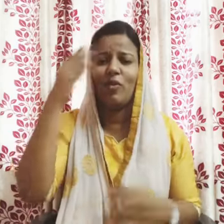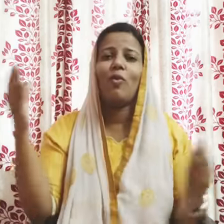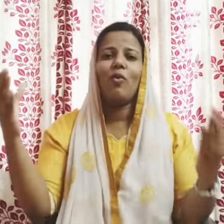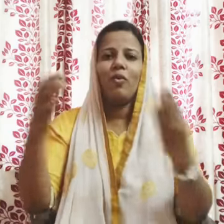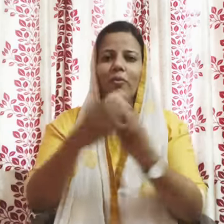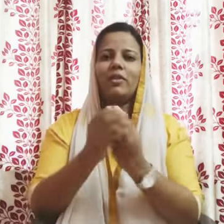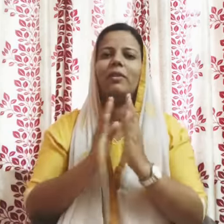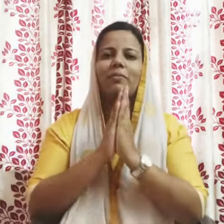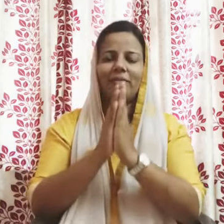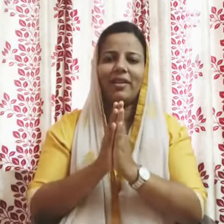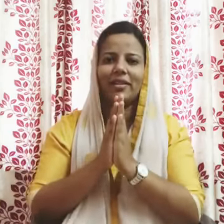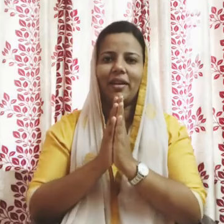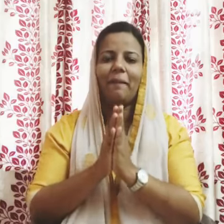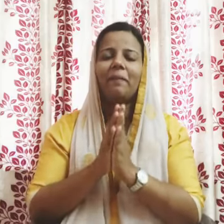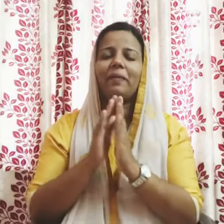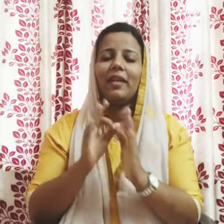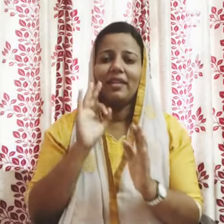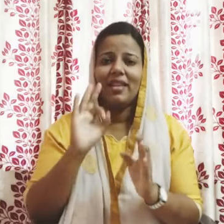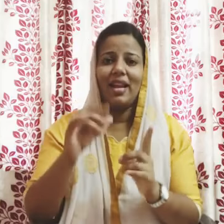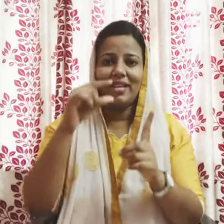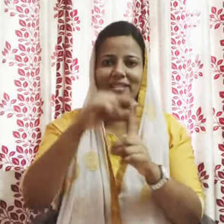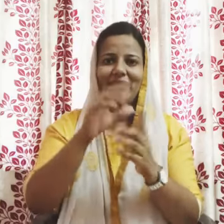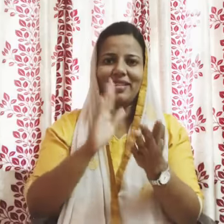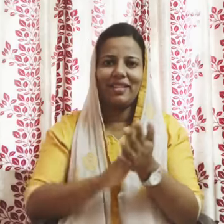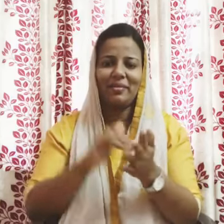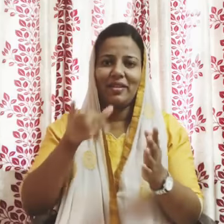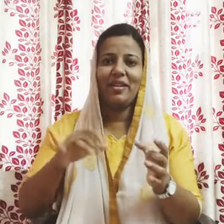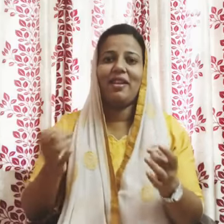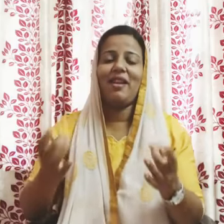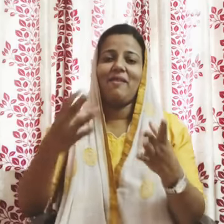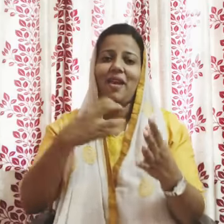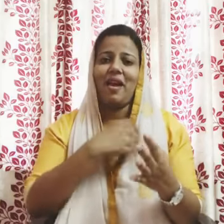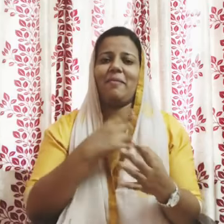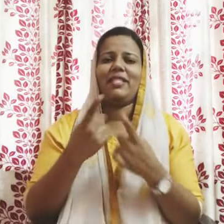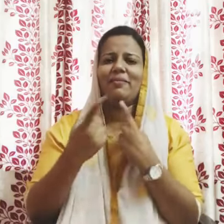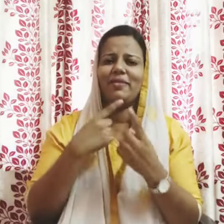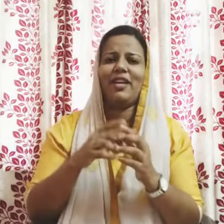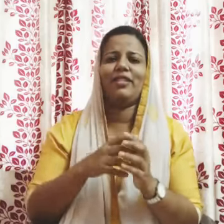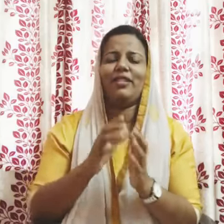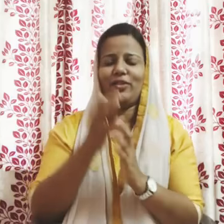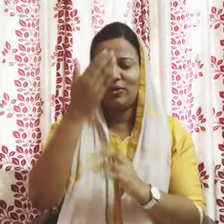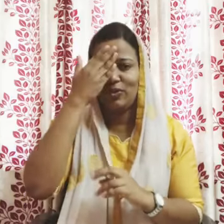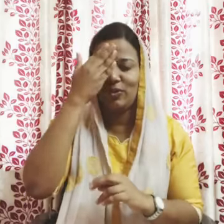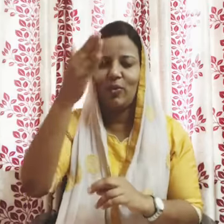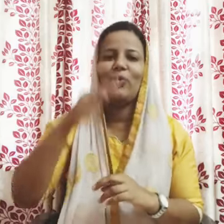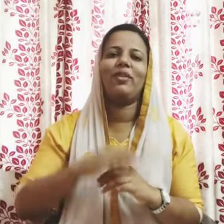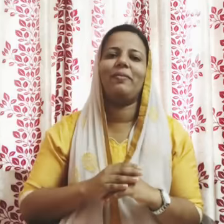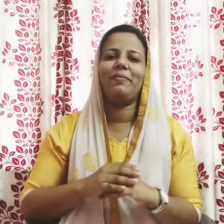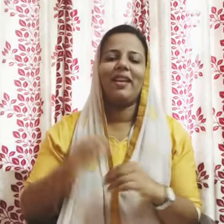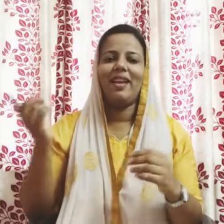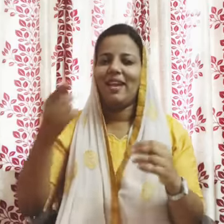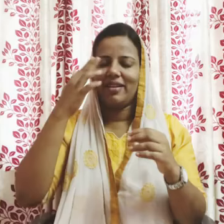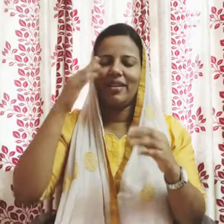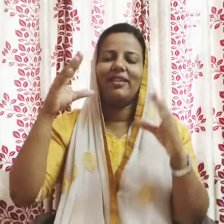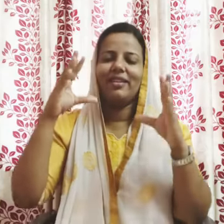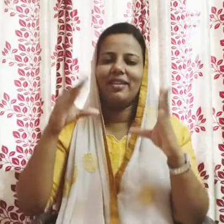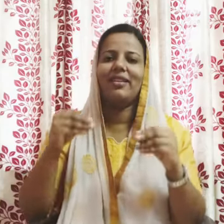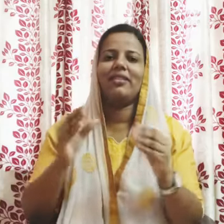സ്തോത്രം. നമുക്ക് ഒരുമിച്ച് പ്രാർത്ഥിക്കാം. ഹല്ലേലൂയ. നല്ല സങ്കീർത്തനത്തിലൂടെ കർത്താവിന്റെ ആത്മാവ് രാവിലെ നമ്മളോട് ഇടപെട്ടതിനായിട്ട് സ്തോത്രം ചെയ്യാം. എല്ലാവരും കണ്ണുകൾ അടച്ച്